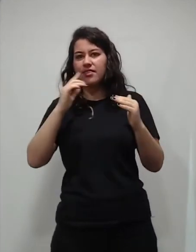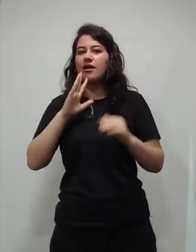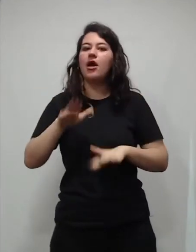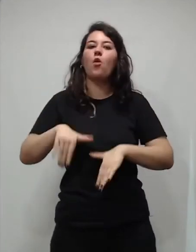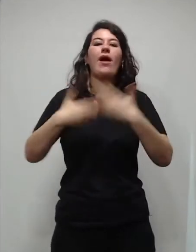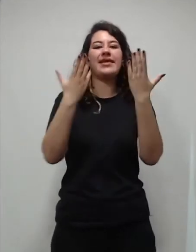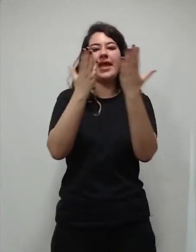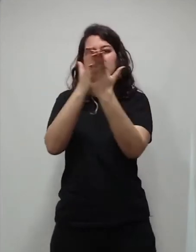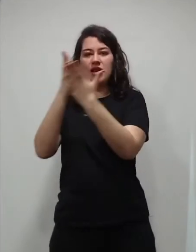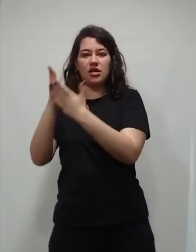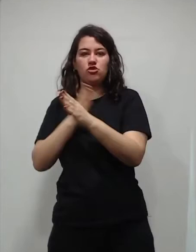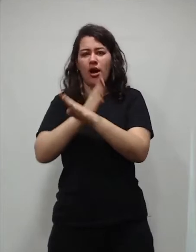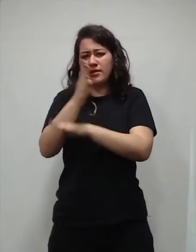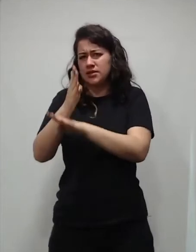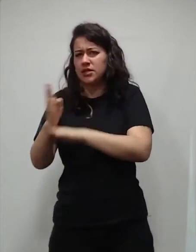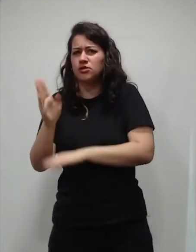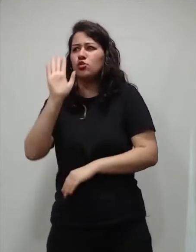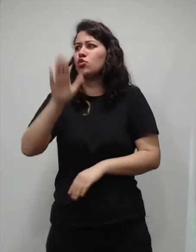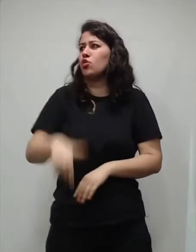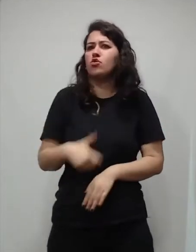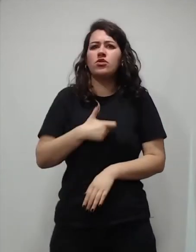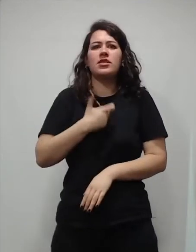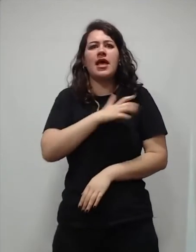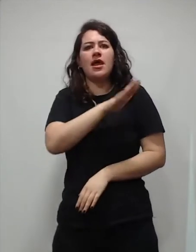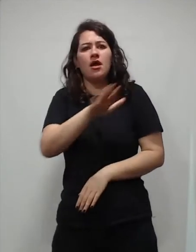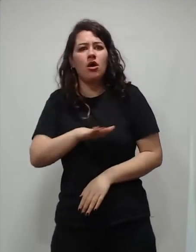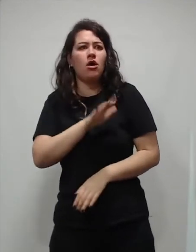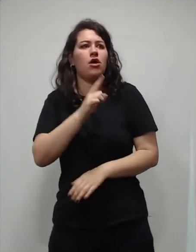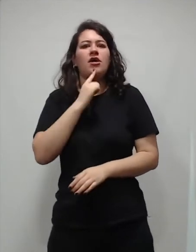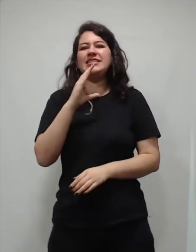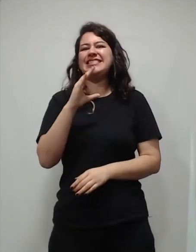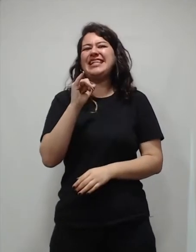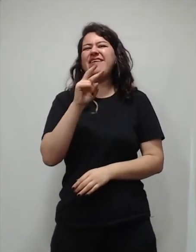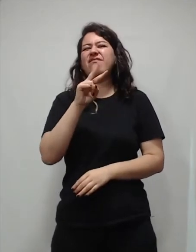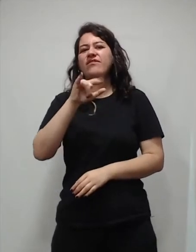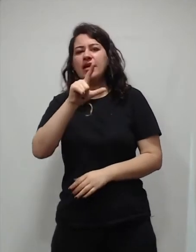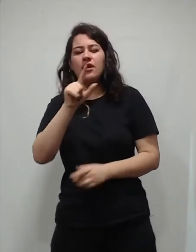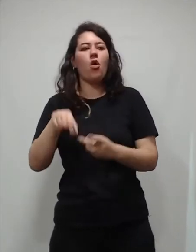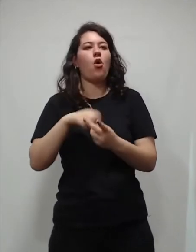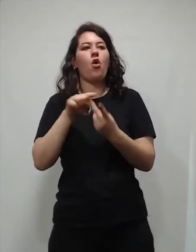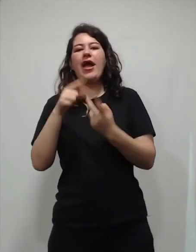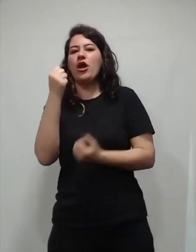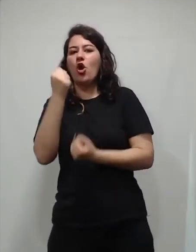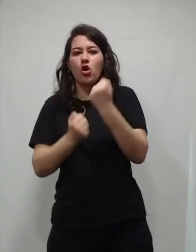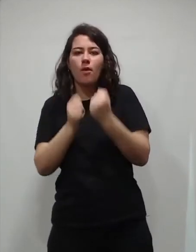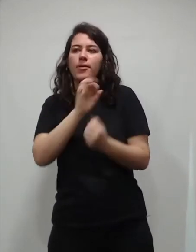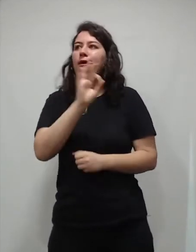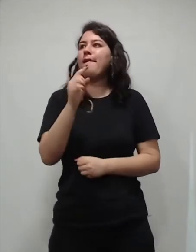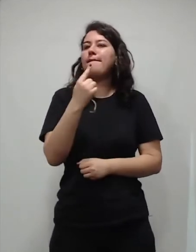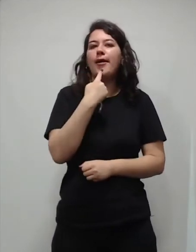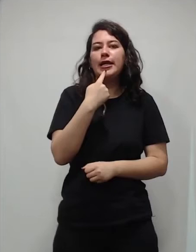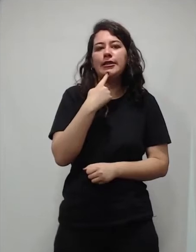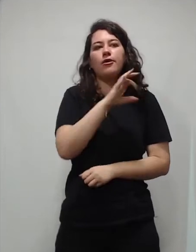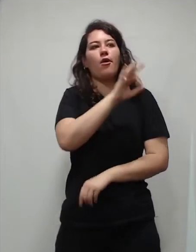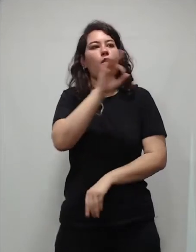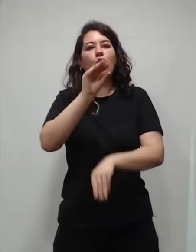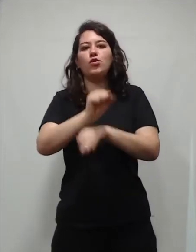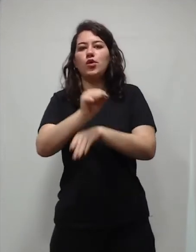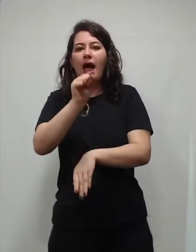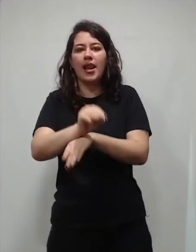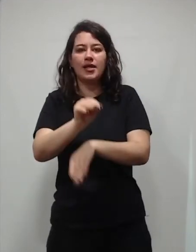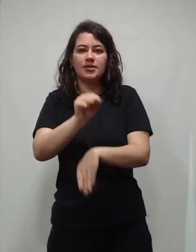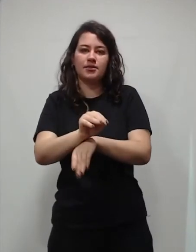los derechos sociales, civiles, económicos, políticos, culturales.